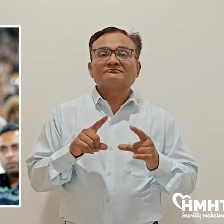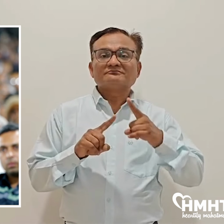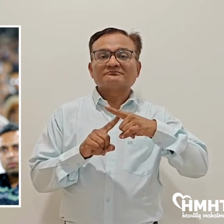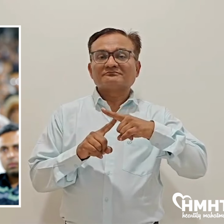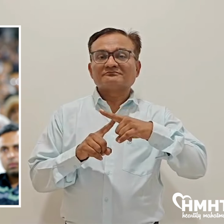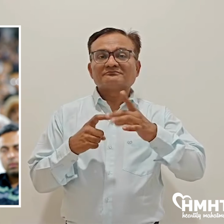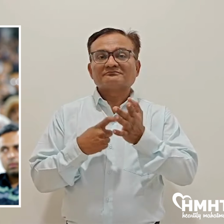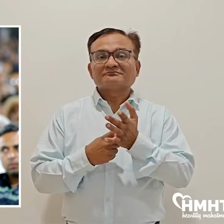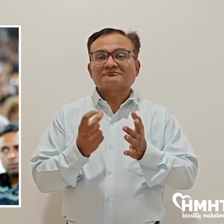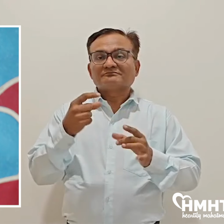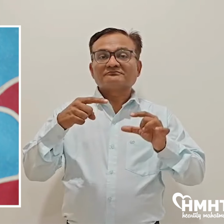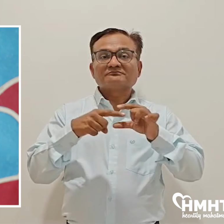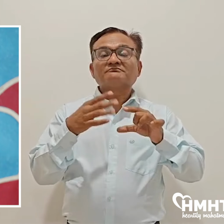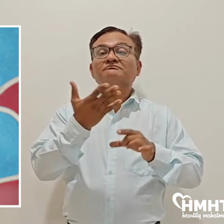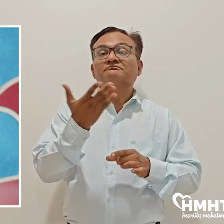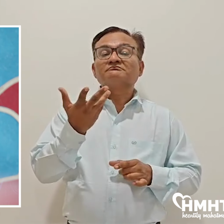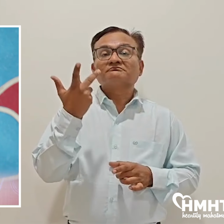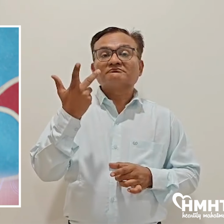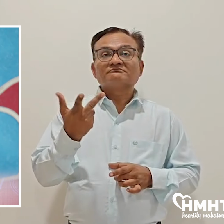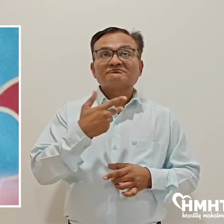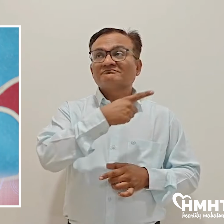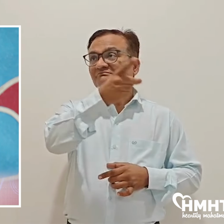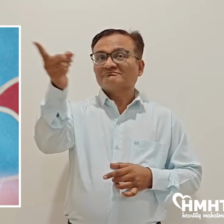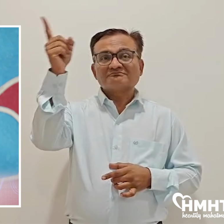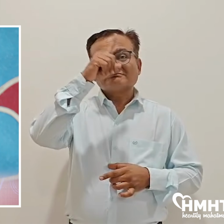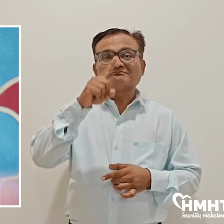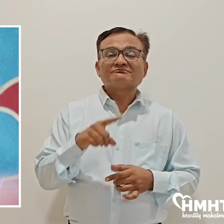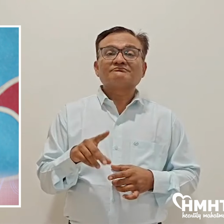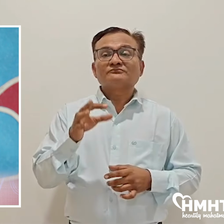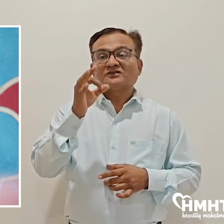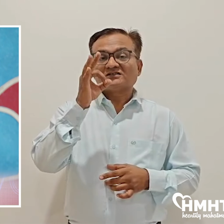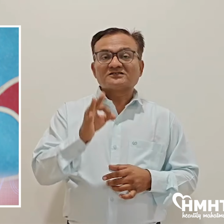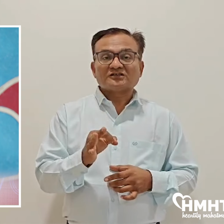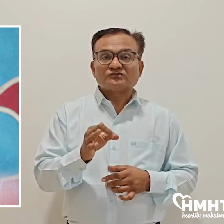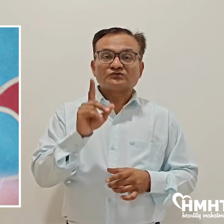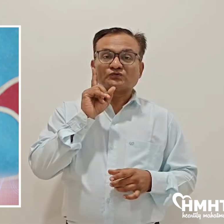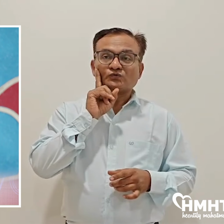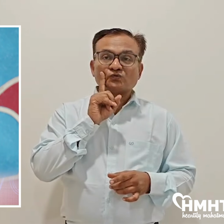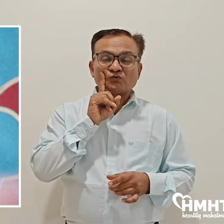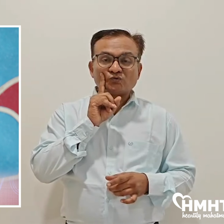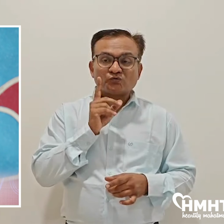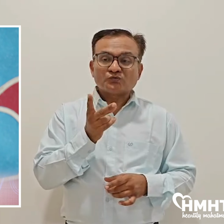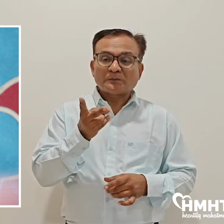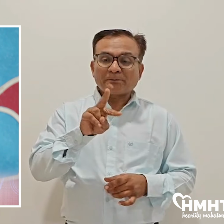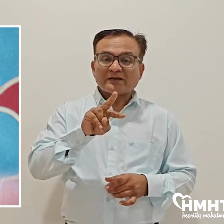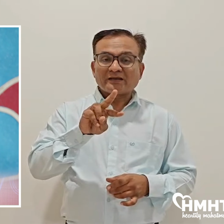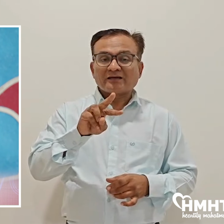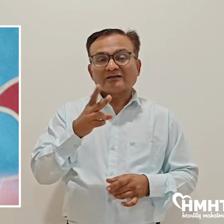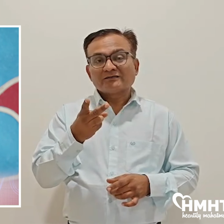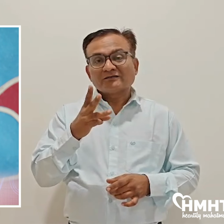સત્ય એટલે શું? આ જગતમાં 3 શબ્દ છે: સત્ય, અસત્ય અને સત્ય અને અસત્યથી પર એવું